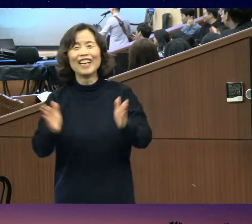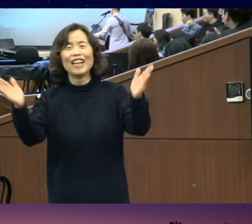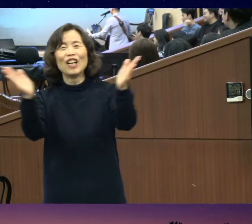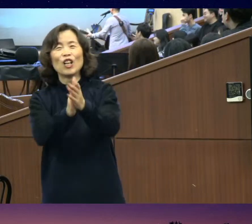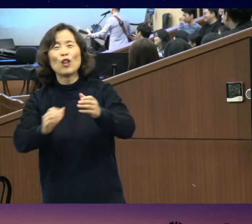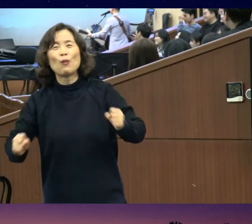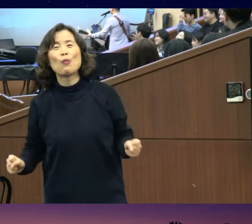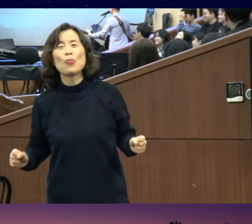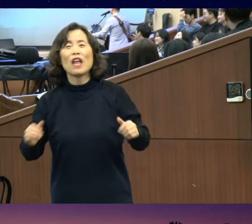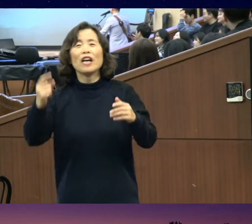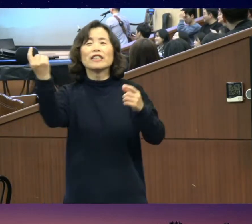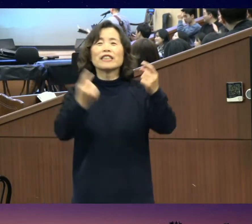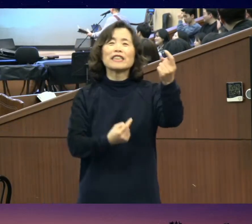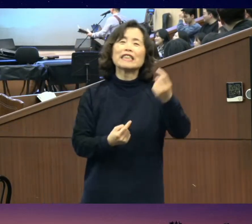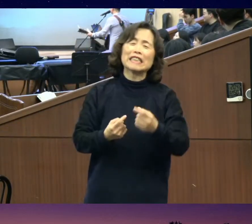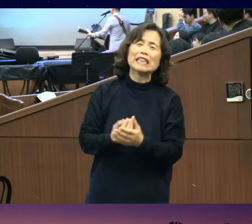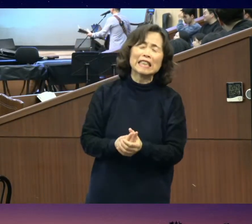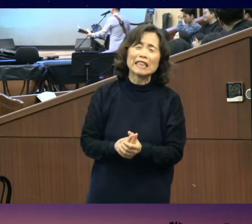다 왔어